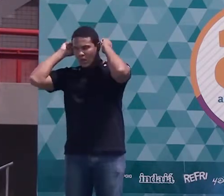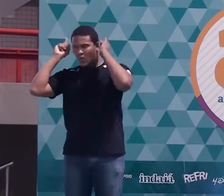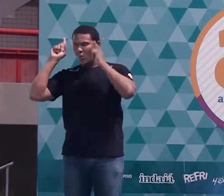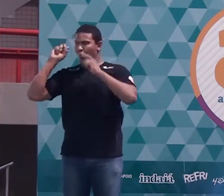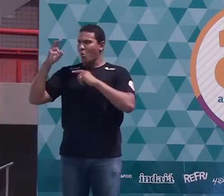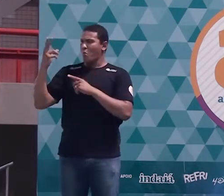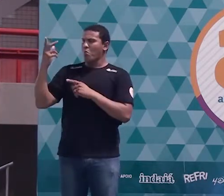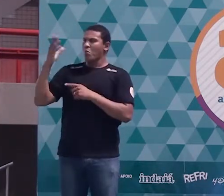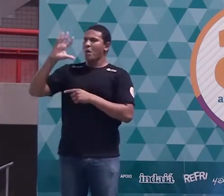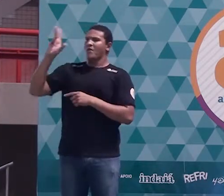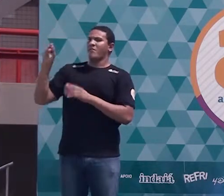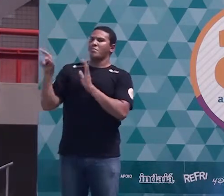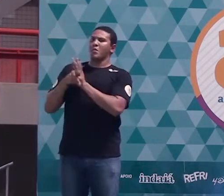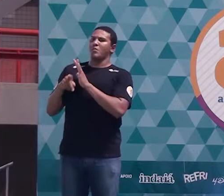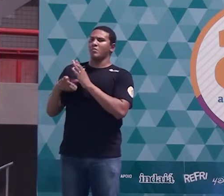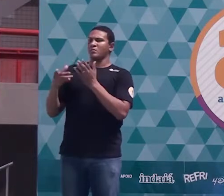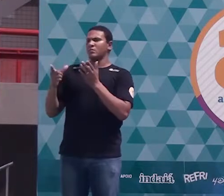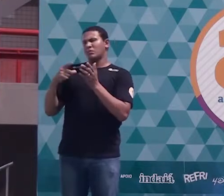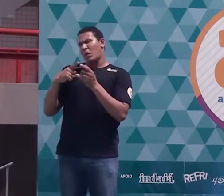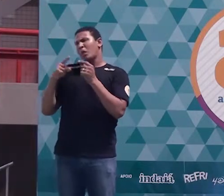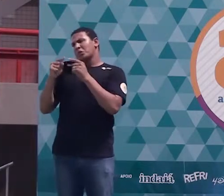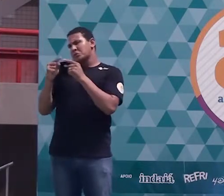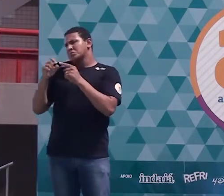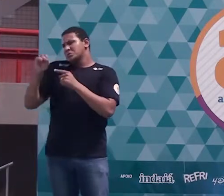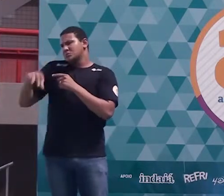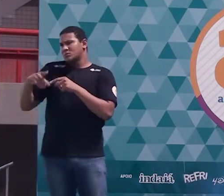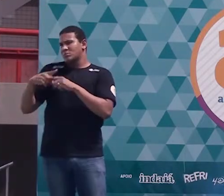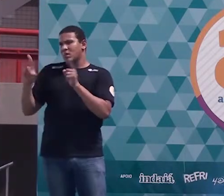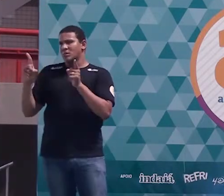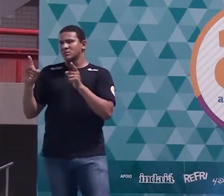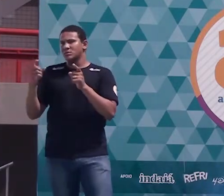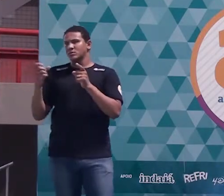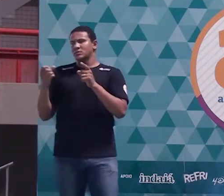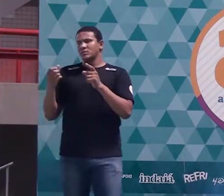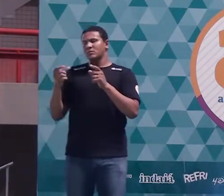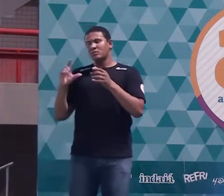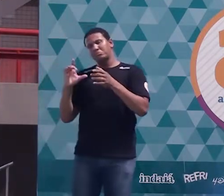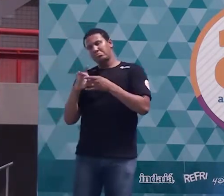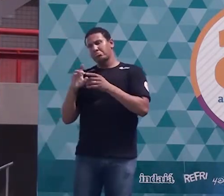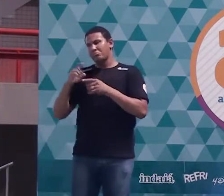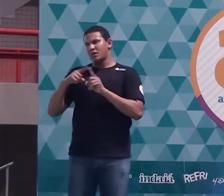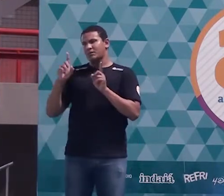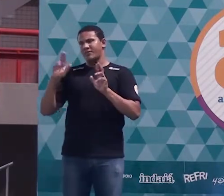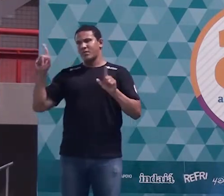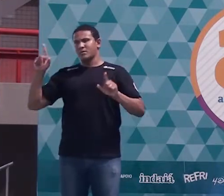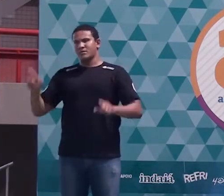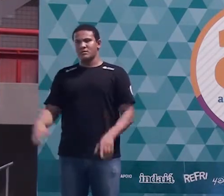palavra. Existe uma relação? Existe, mas são duas coisas diferentes.